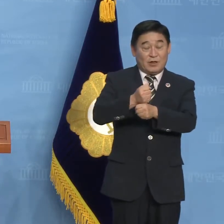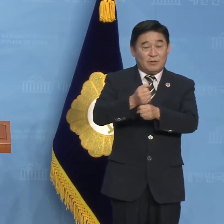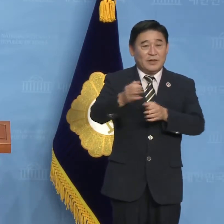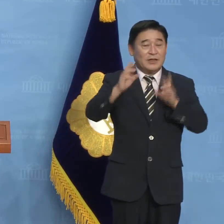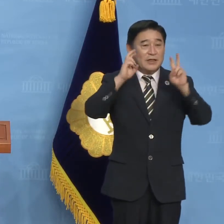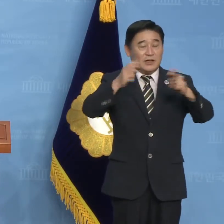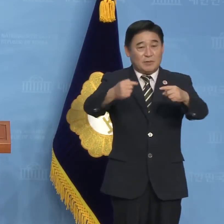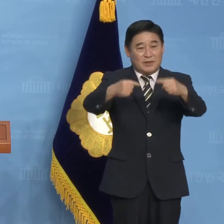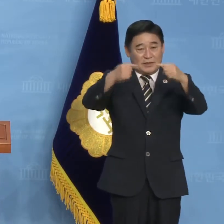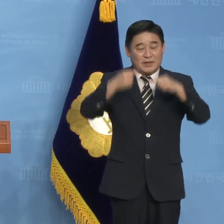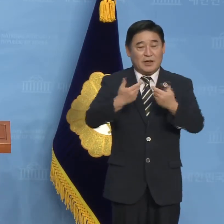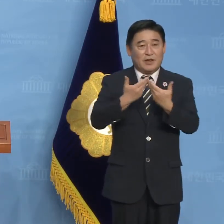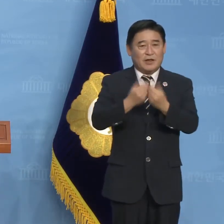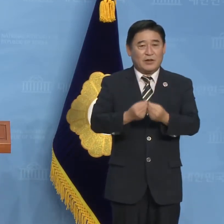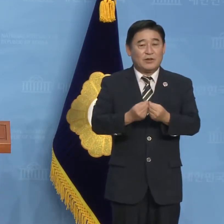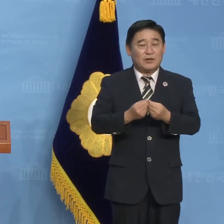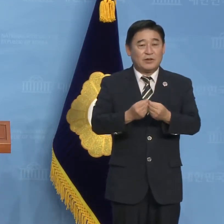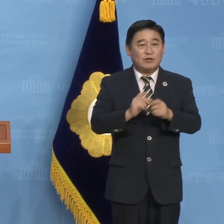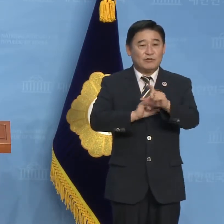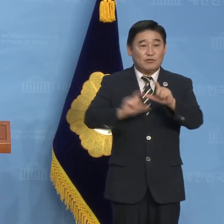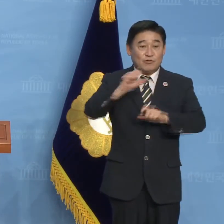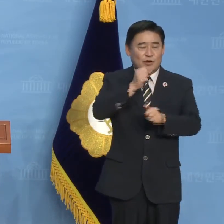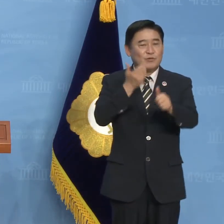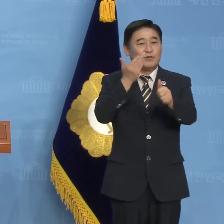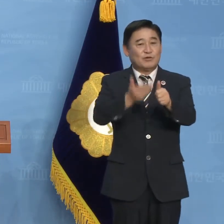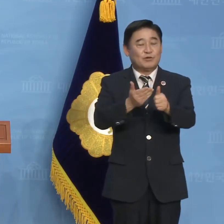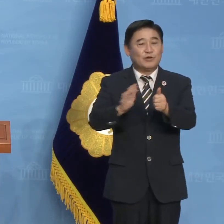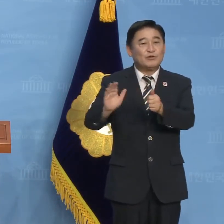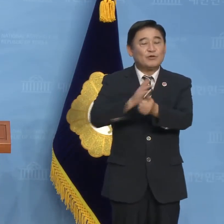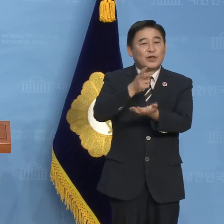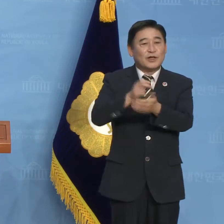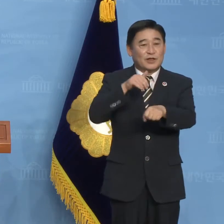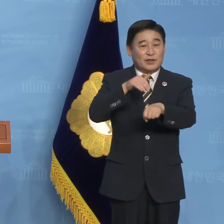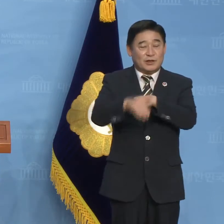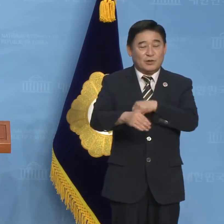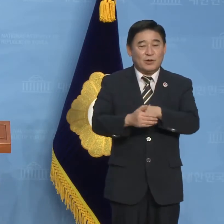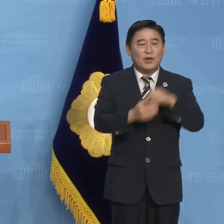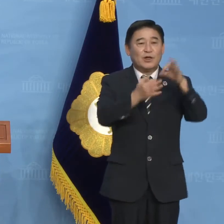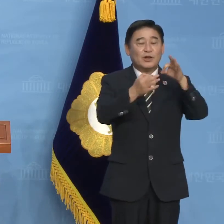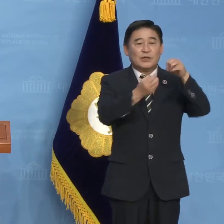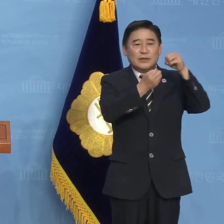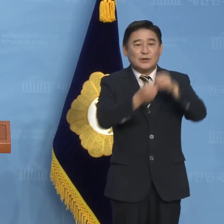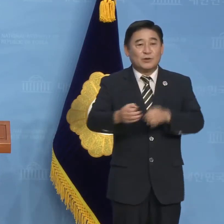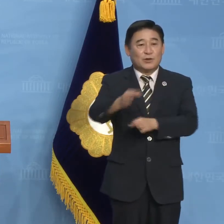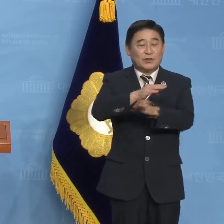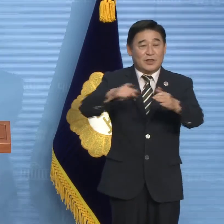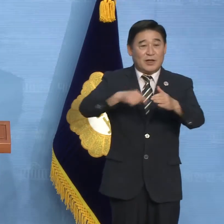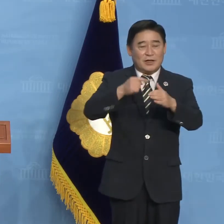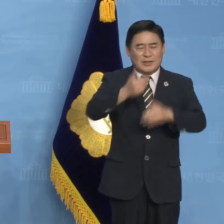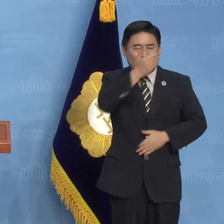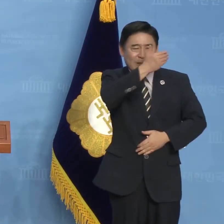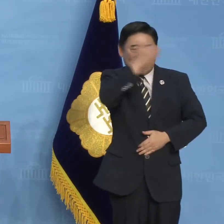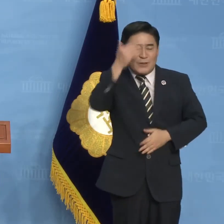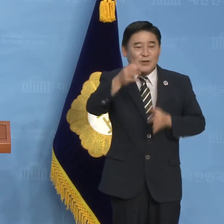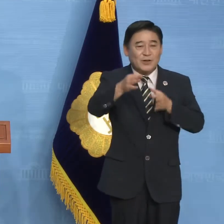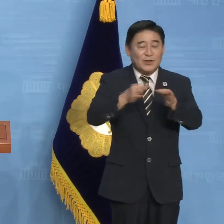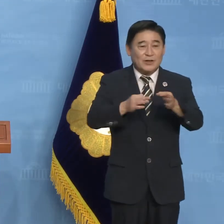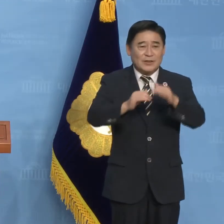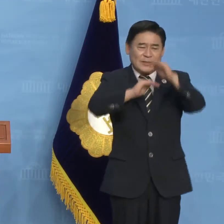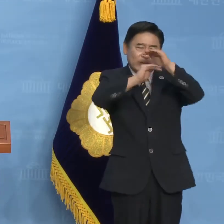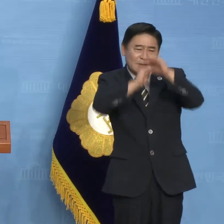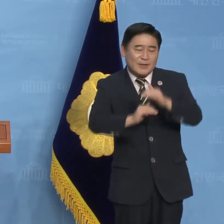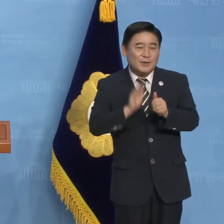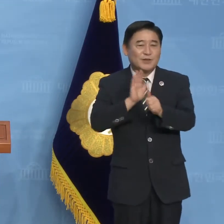참여할 경우에 가산점을 부여하는 등의 우대제도 마련, 전통시장 내 청년 점포를